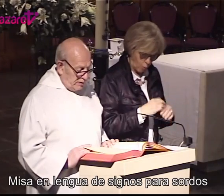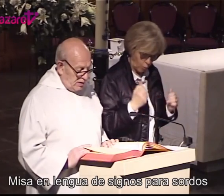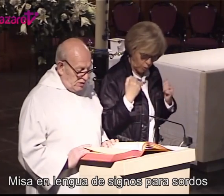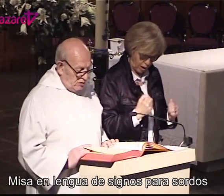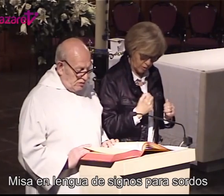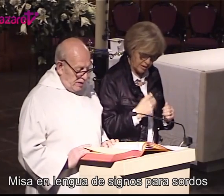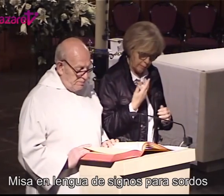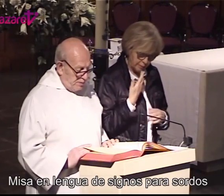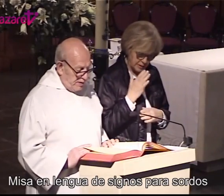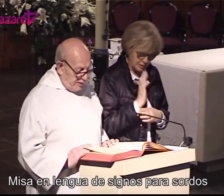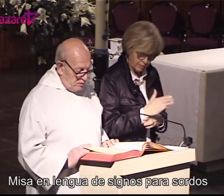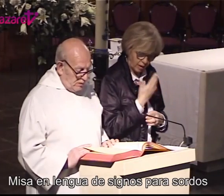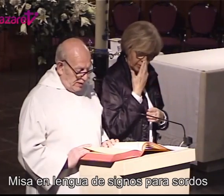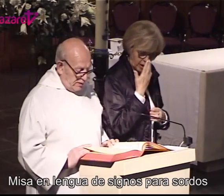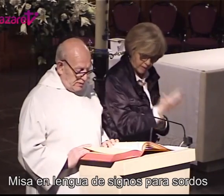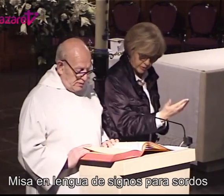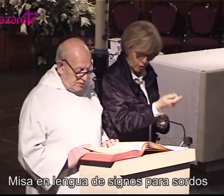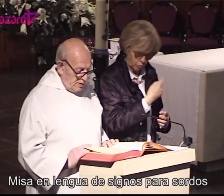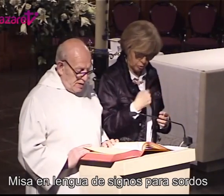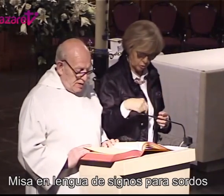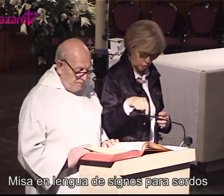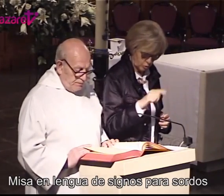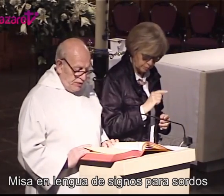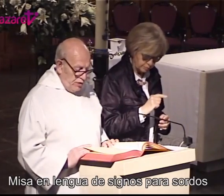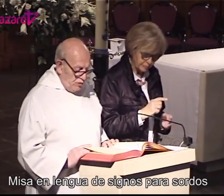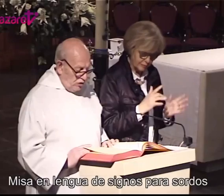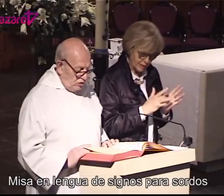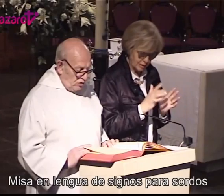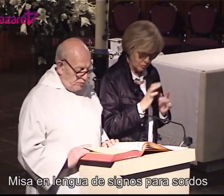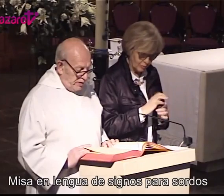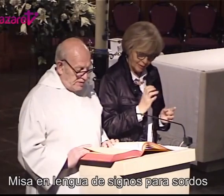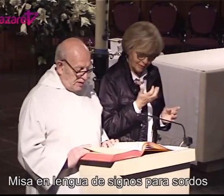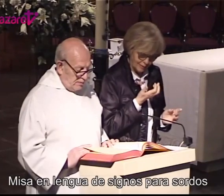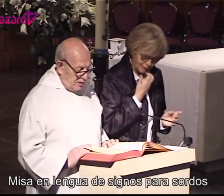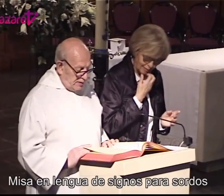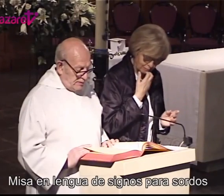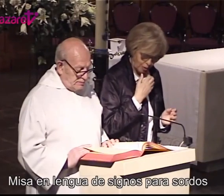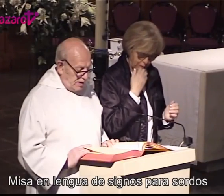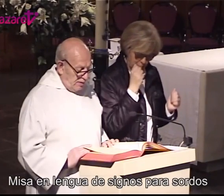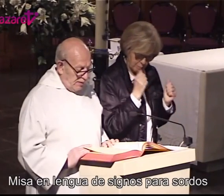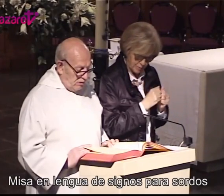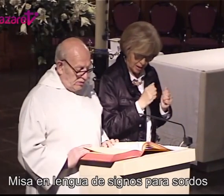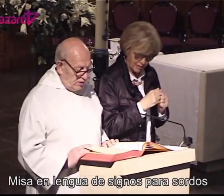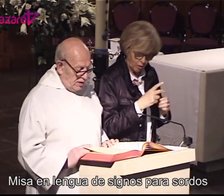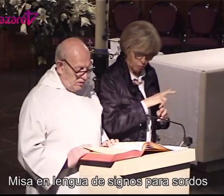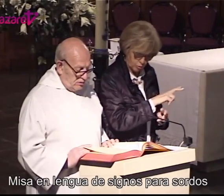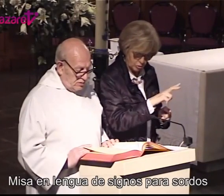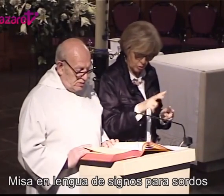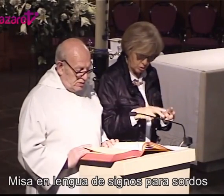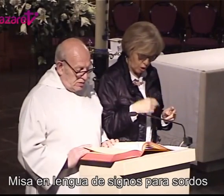convertido en piedra angular. Ningún otro puede salvar. Y bajo el cielo no